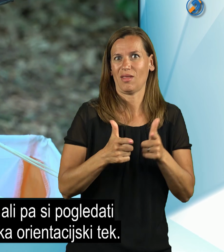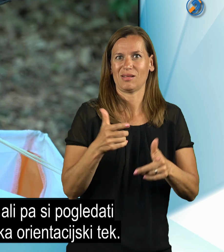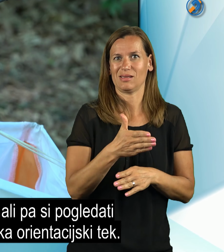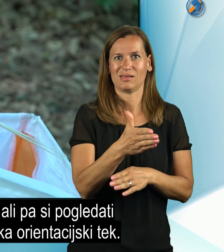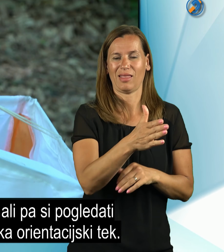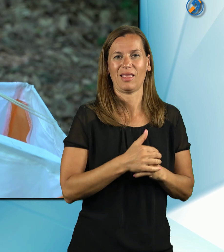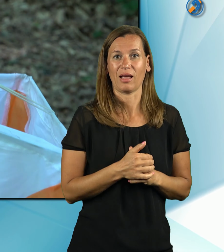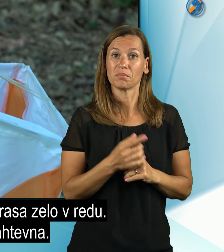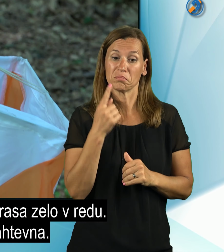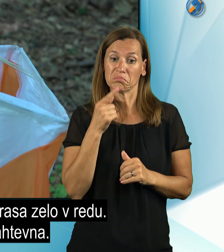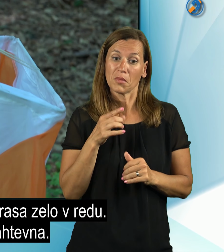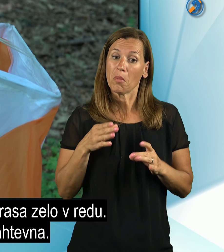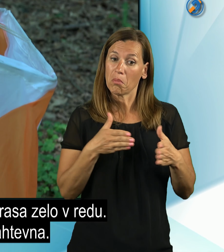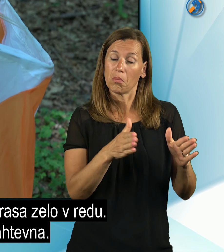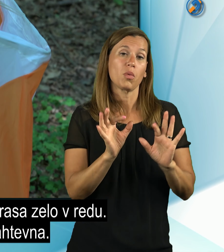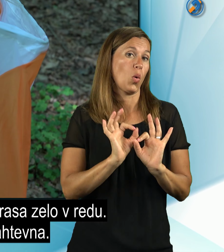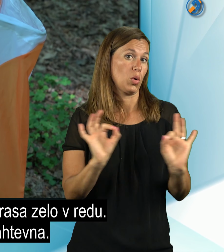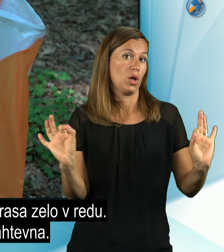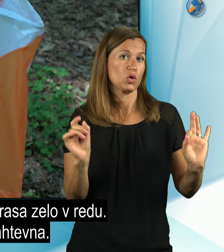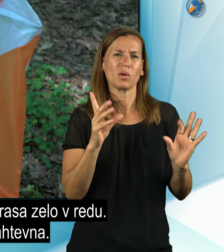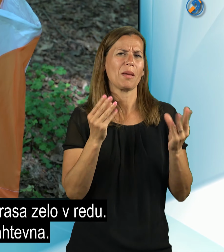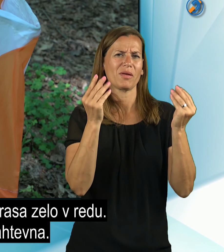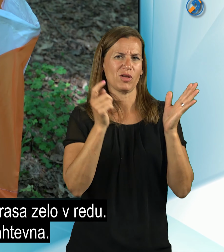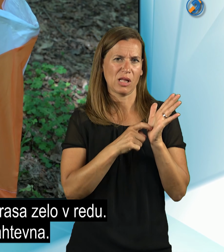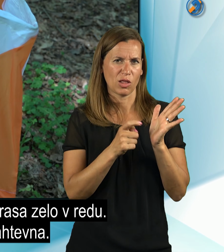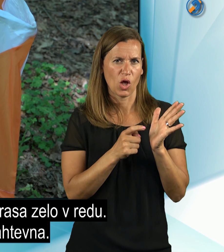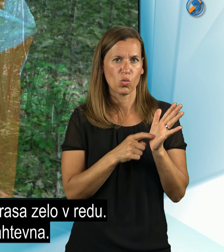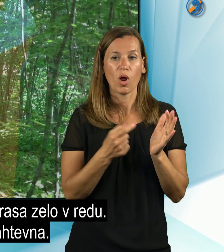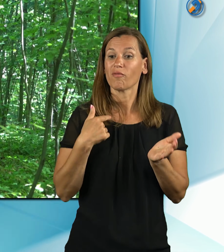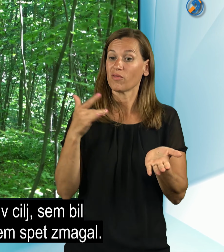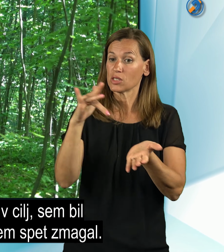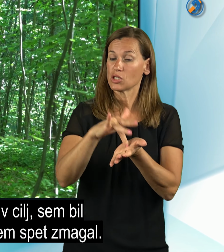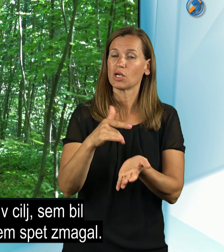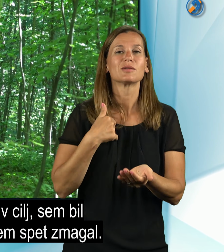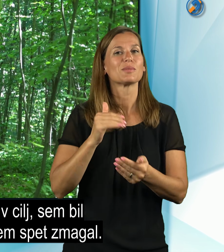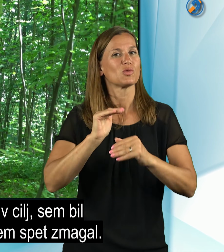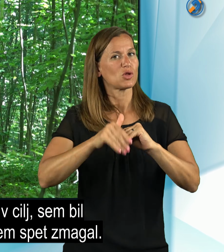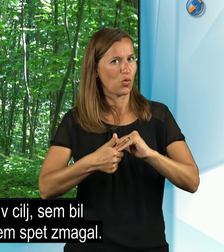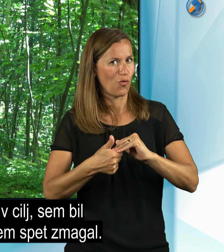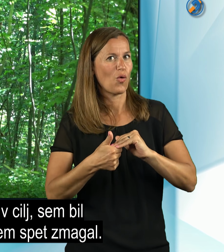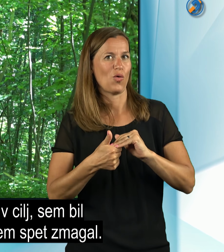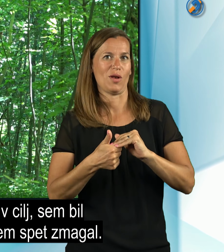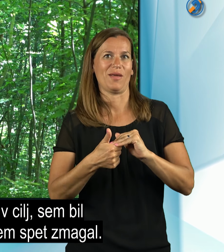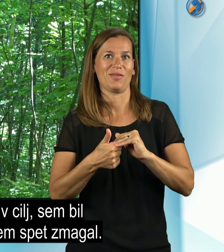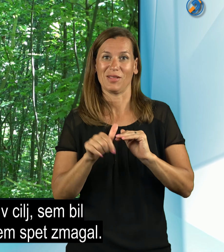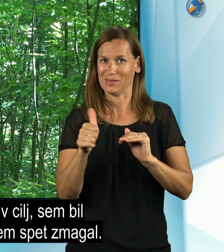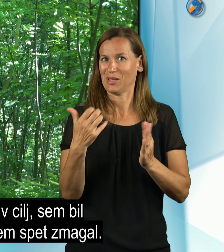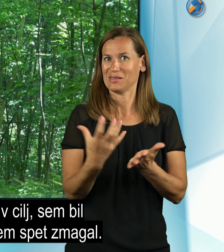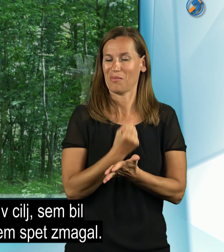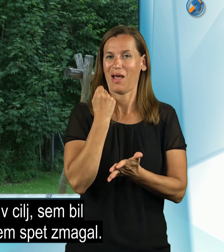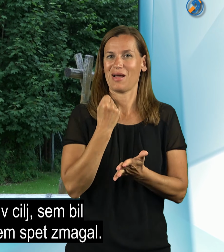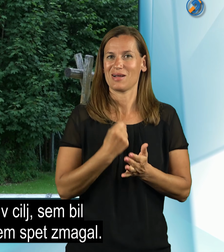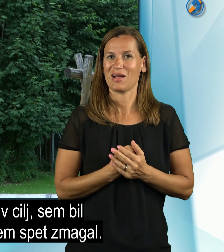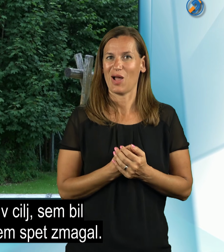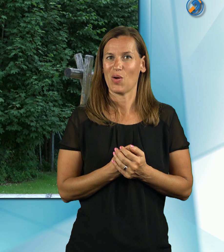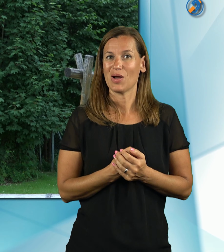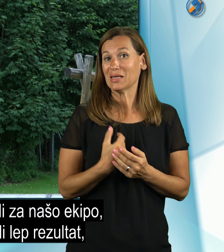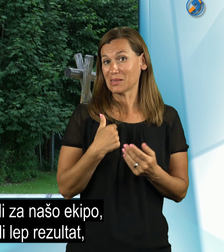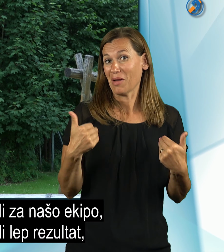zelo v redu, ne prezahtevna. Ko sem prišel na cilj, sem bil kar zadovoljen, da sem spet